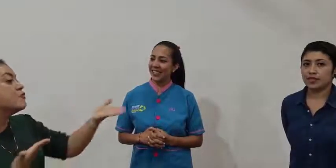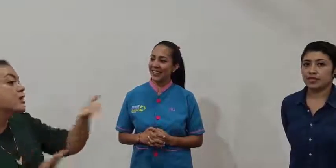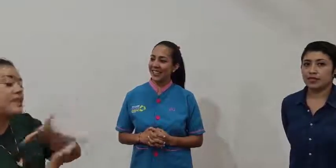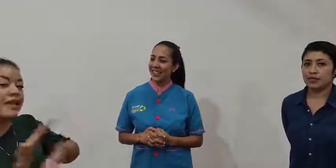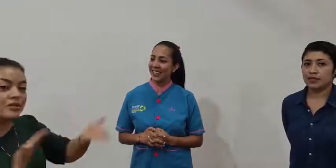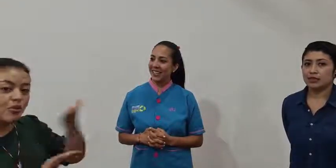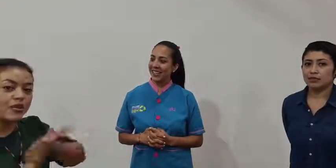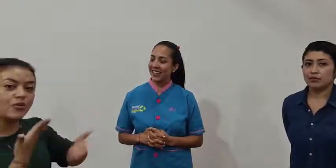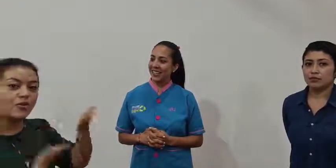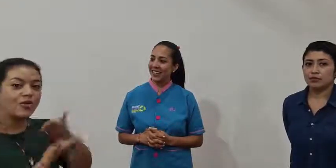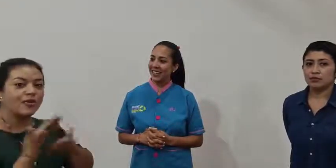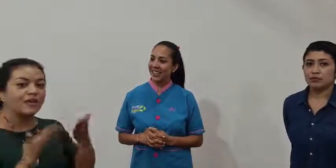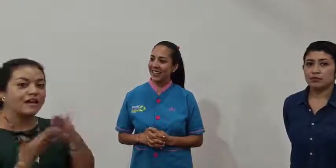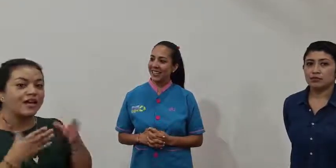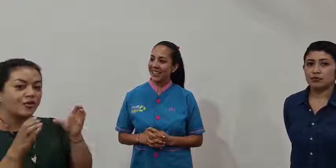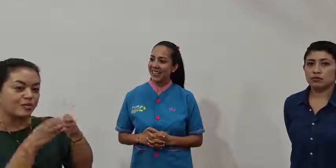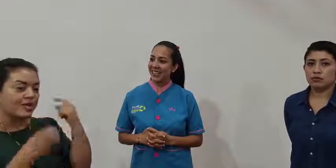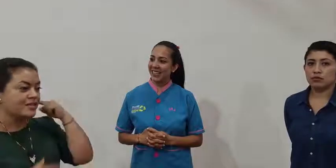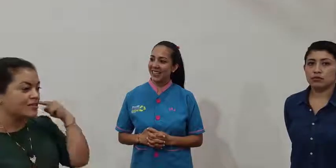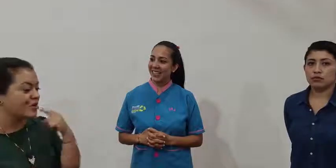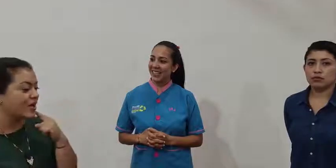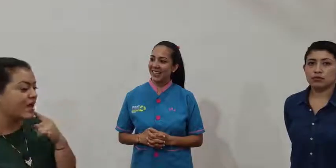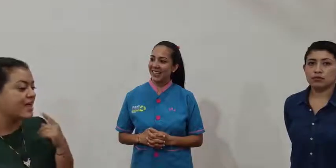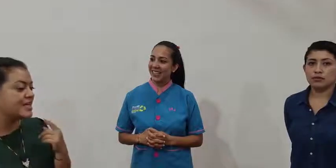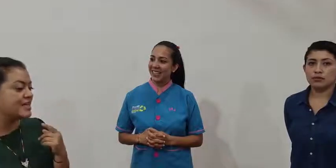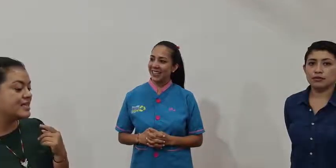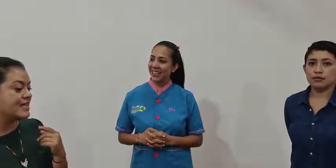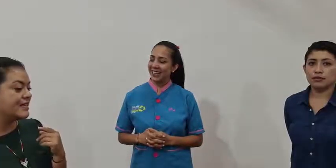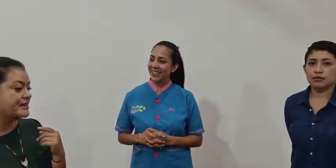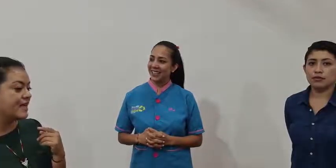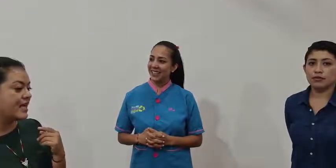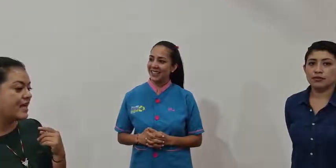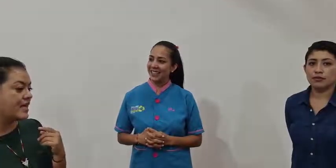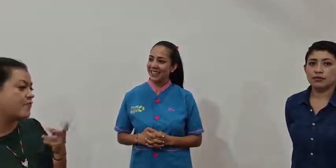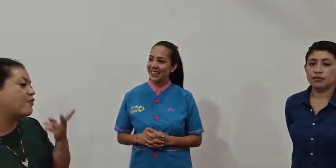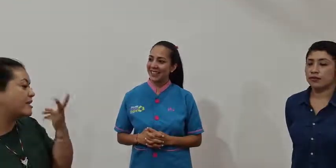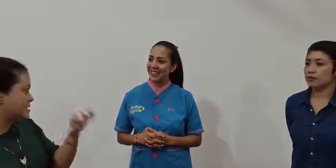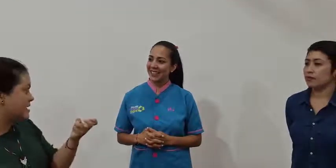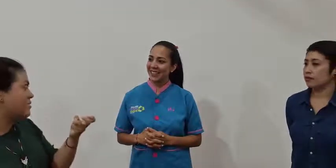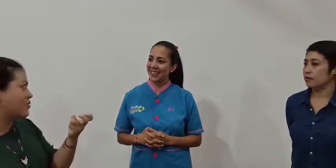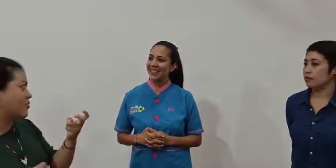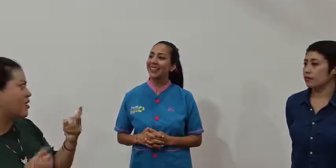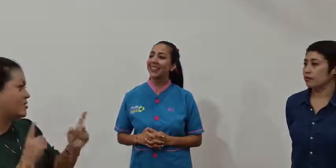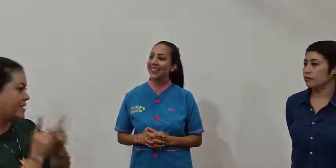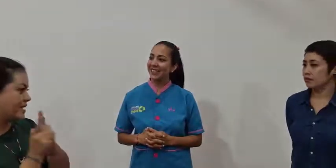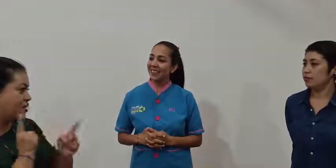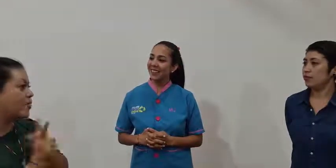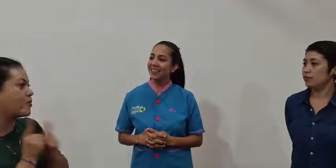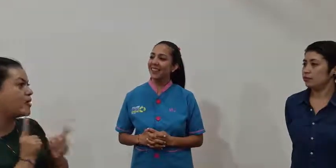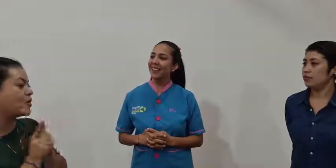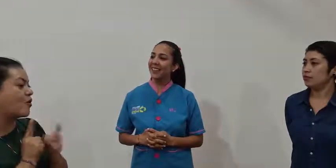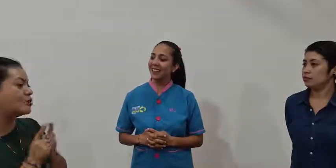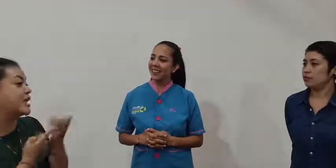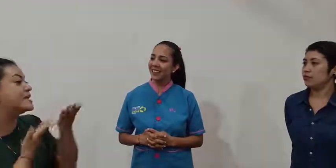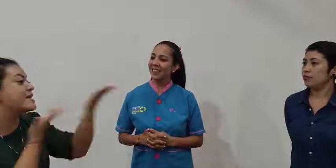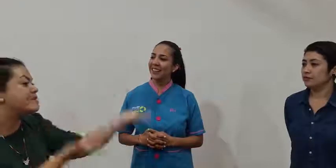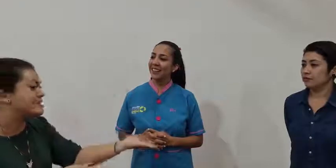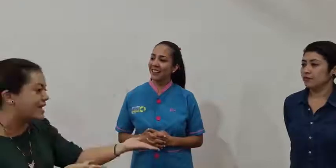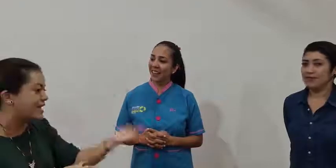fui interactuando con la comunidad sorda y fue así como aprendí, ¿no? Como con los nativos de la